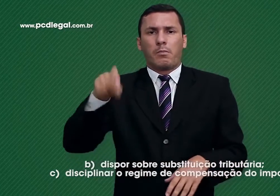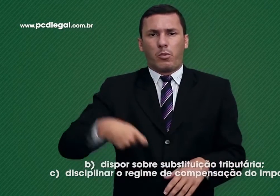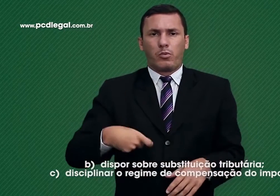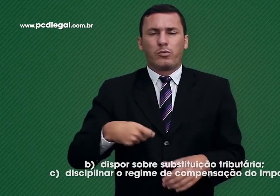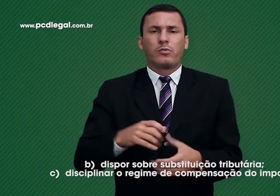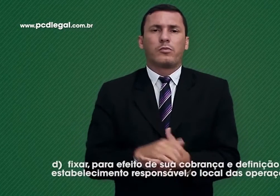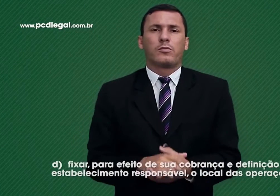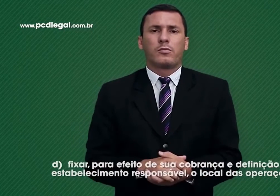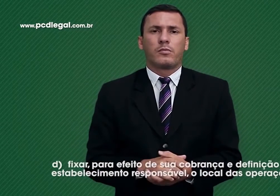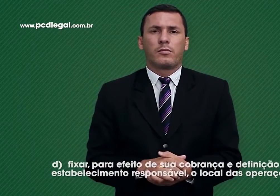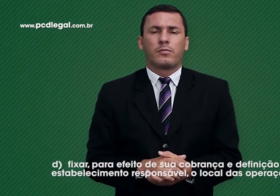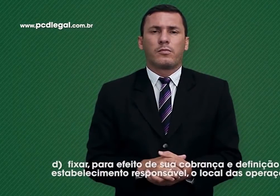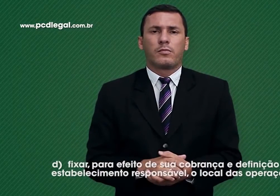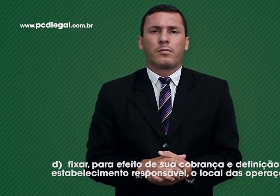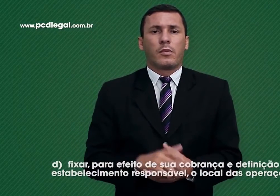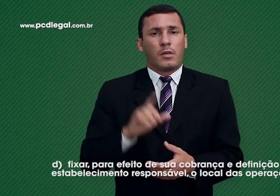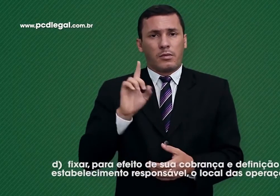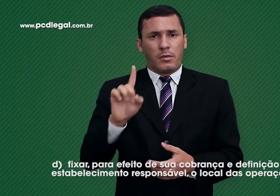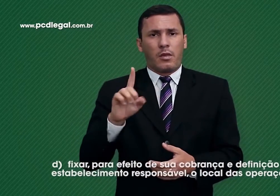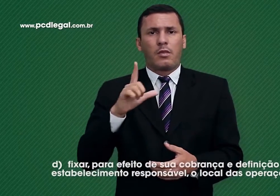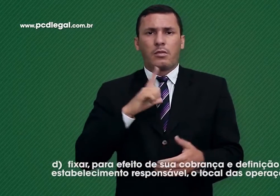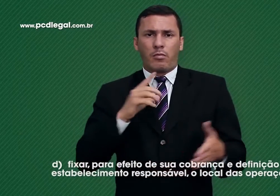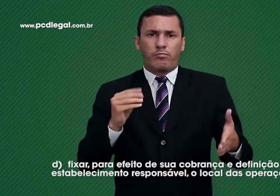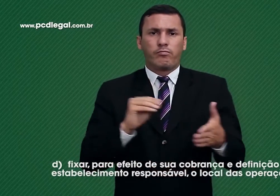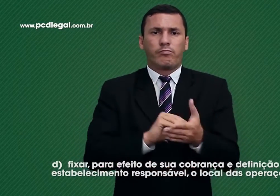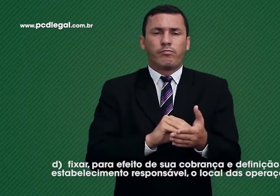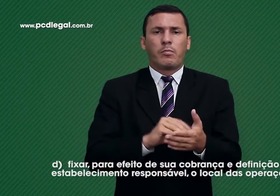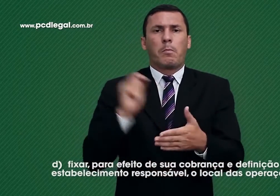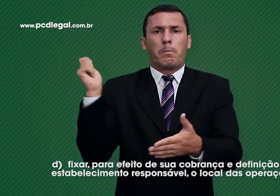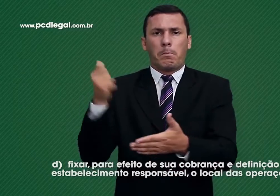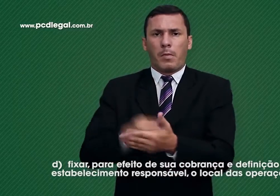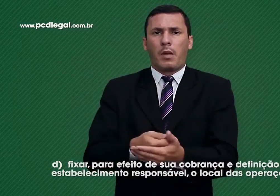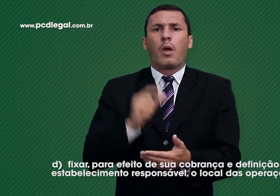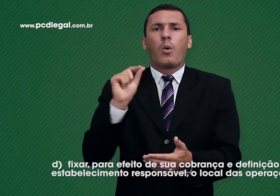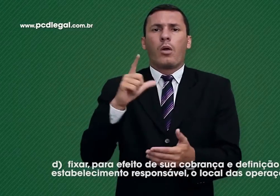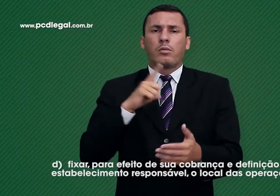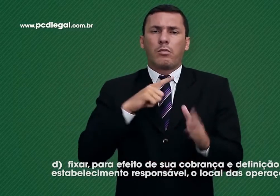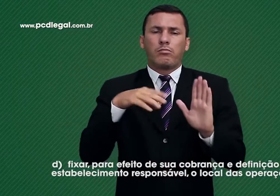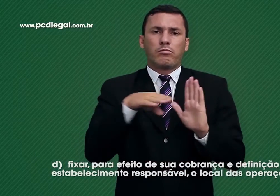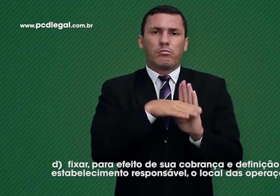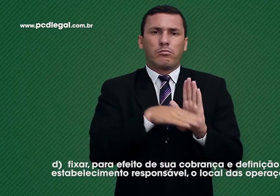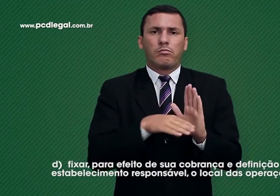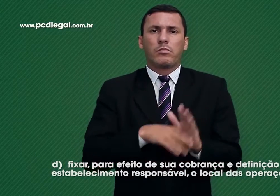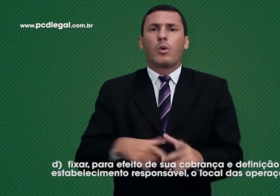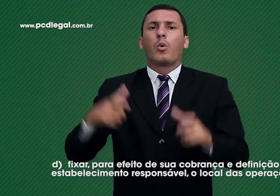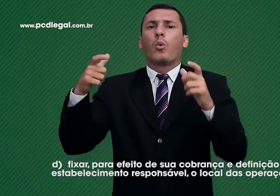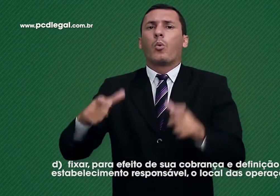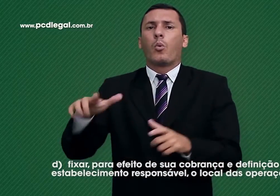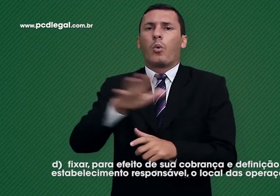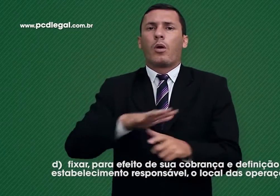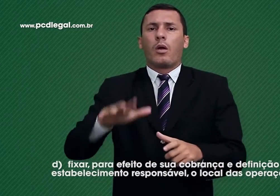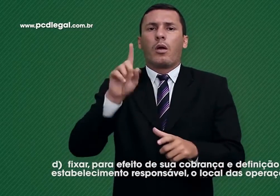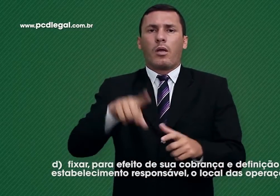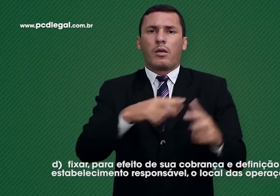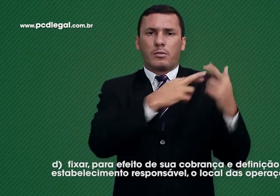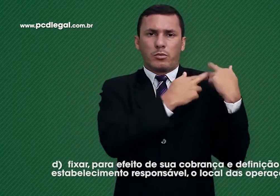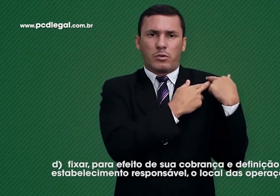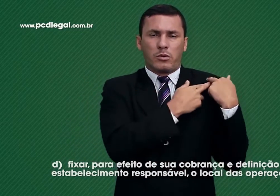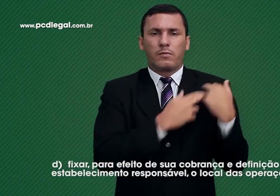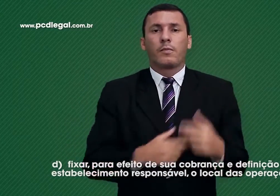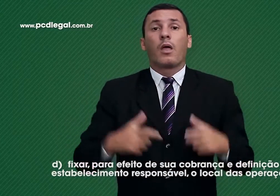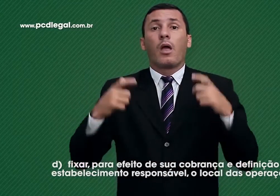compensação do imposto. D. Fixar para efeito de sua cobrança a definição do